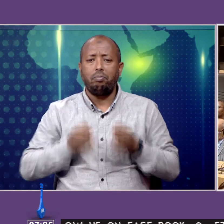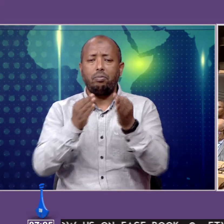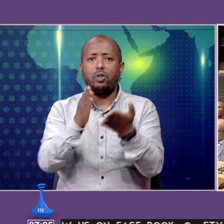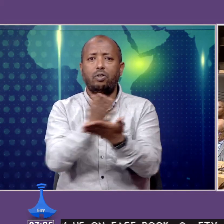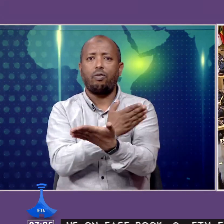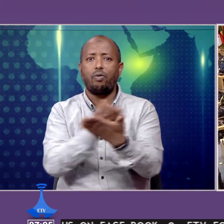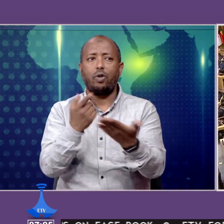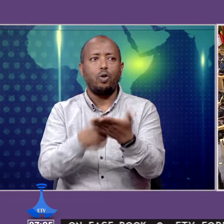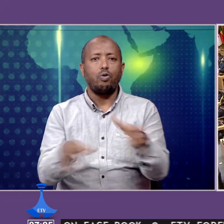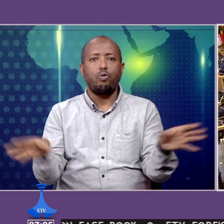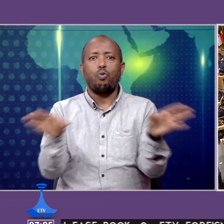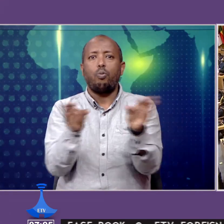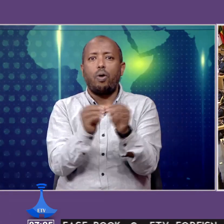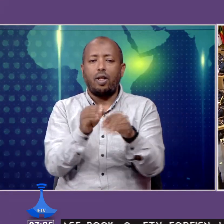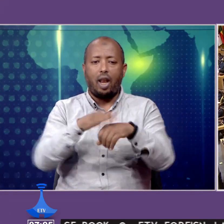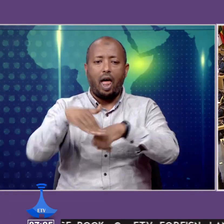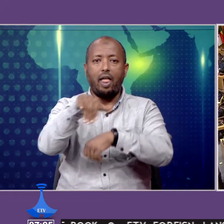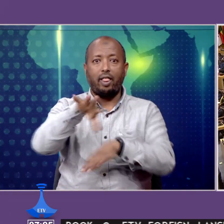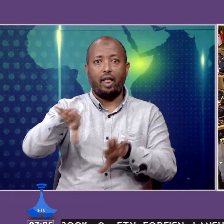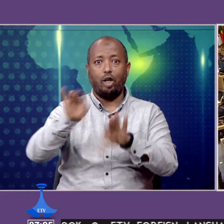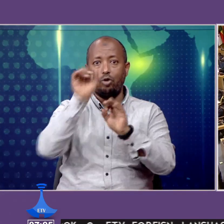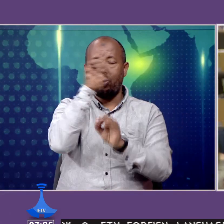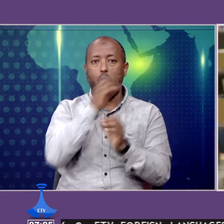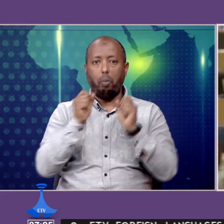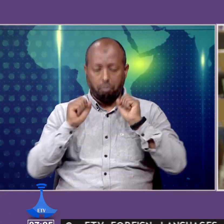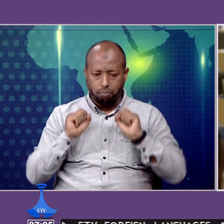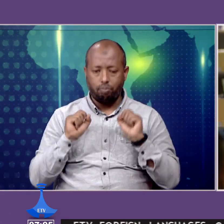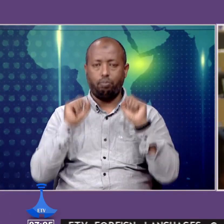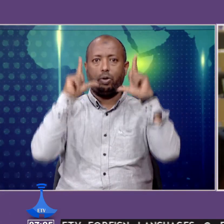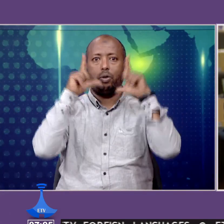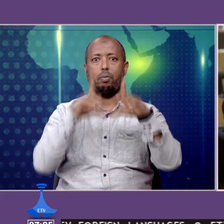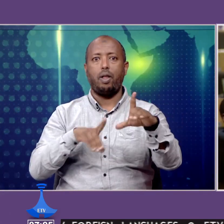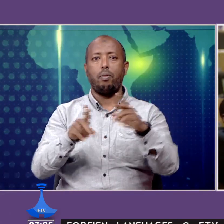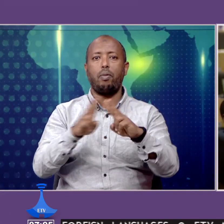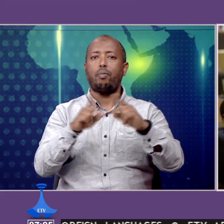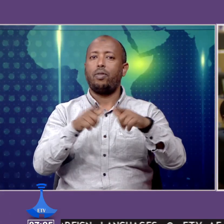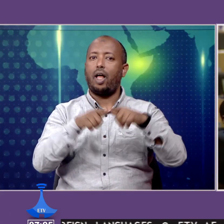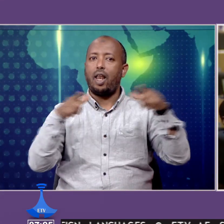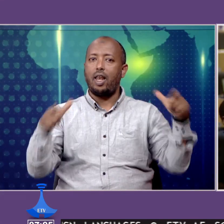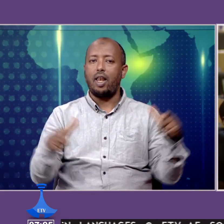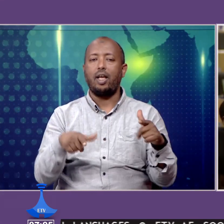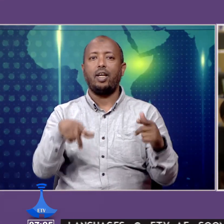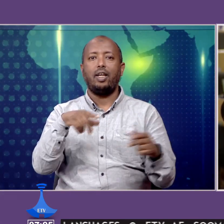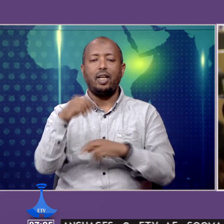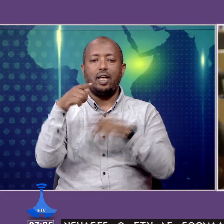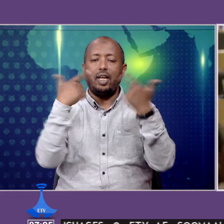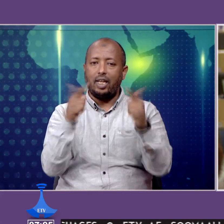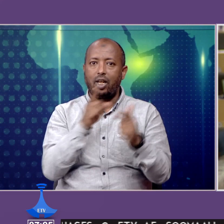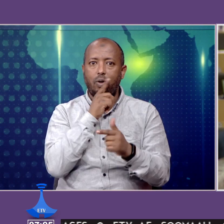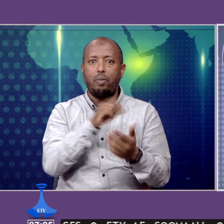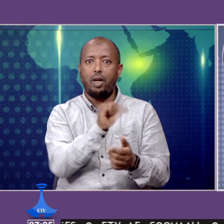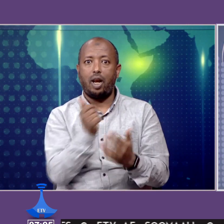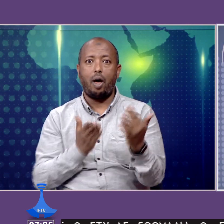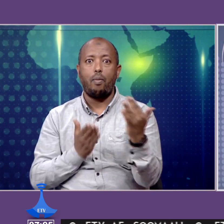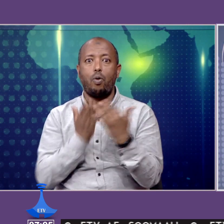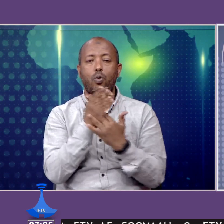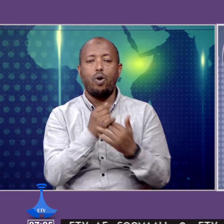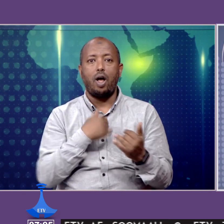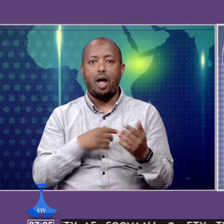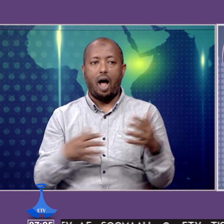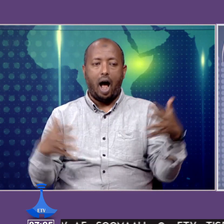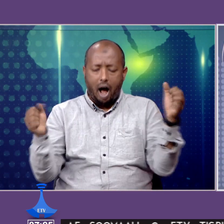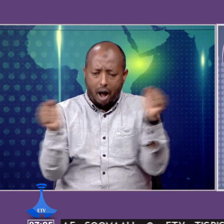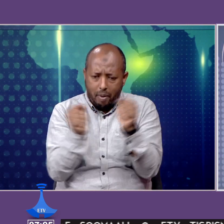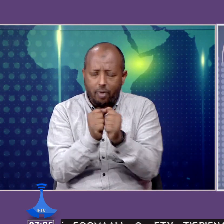تساتافيوش قبائت نيوش ندير ردو ما درغتشن تلك سكيتنو بليلا ملكو أقار النتنا وراج